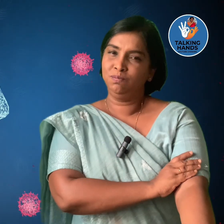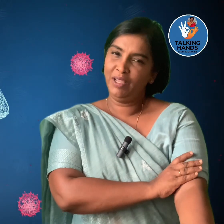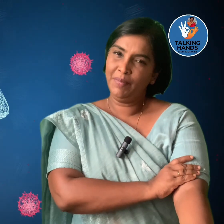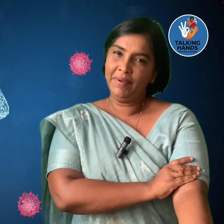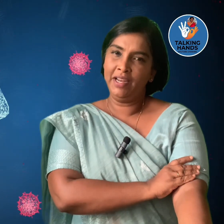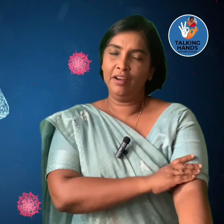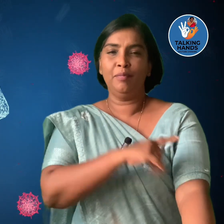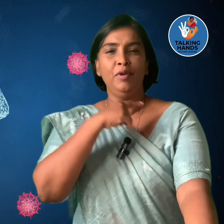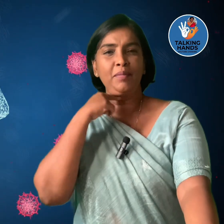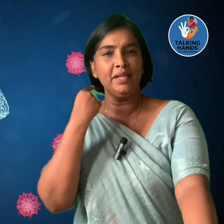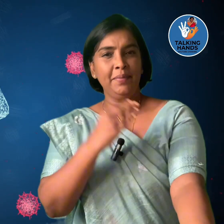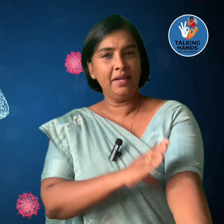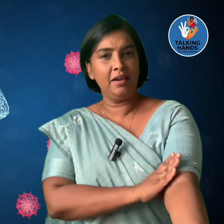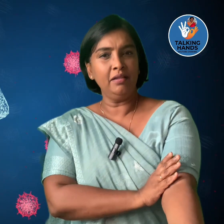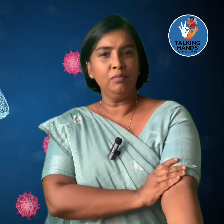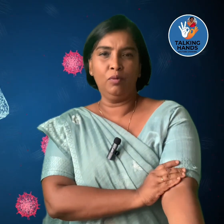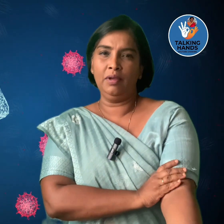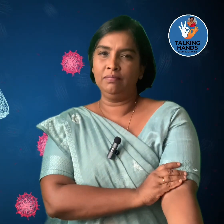මෙහෙම පෙන්නන්න පුළුවන්. මේක පෙන්නන්න.